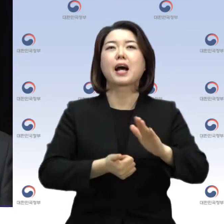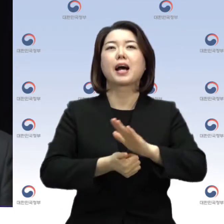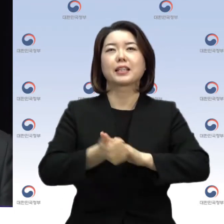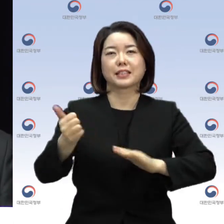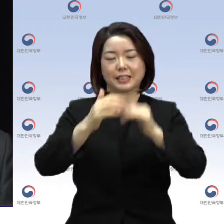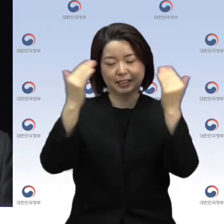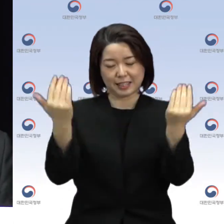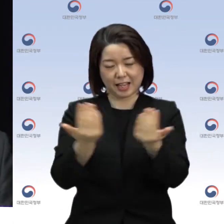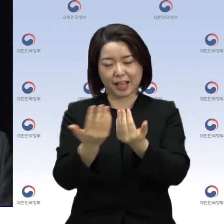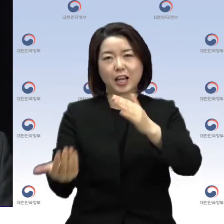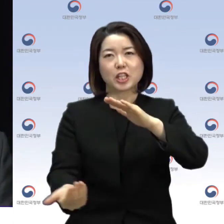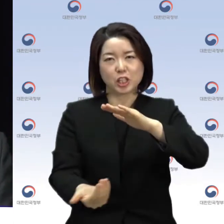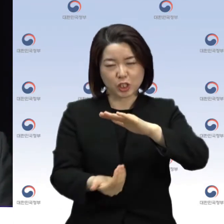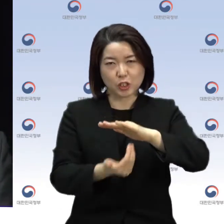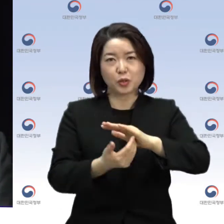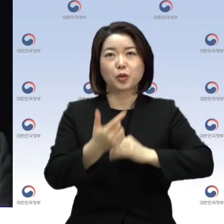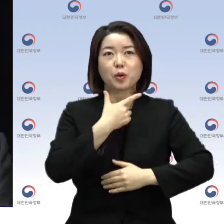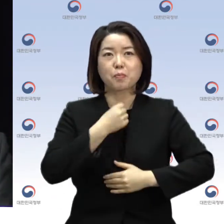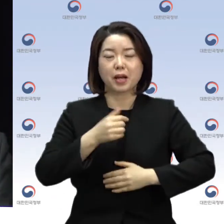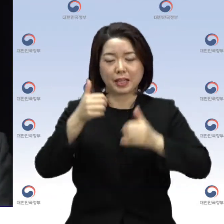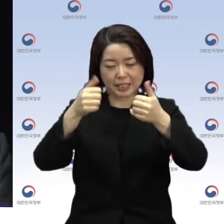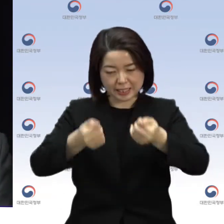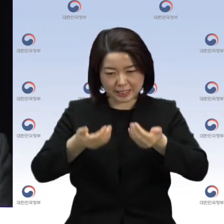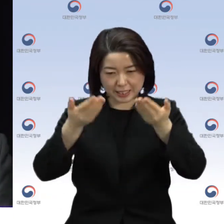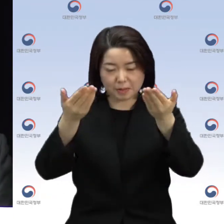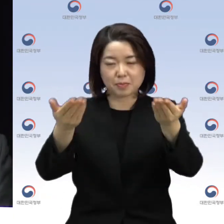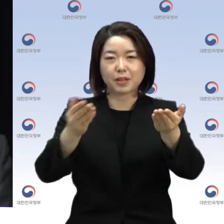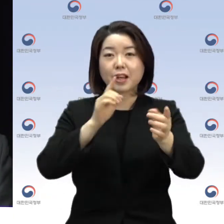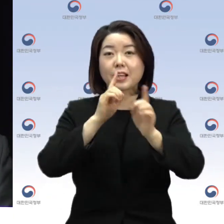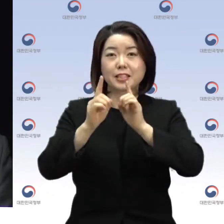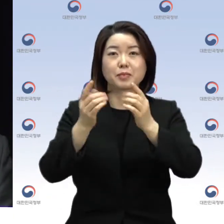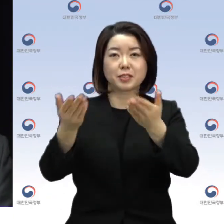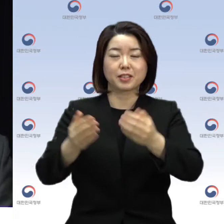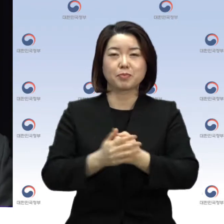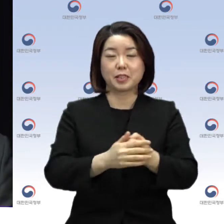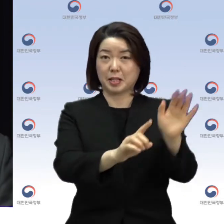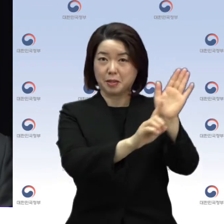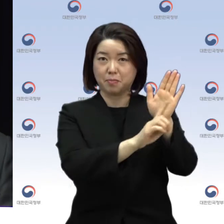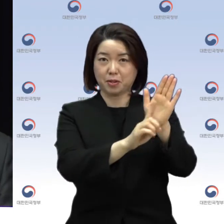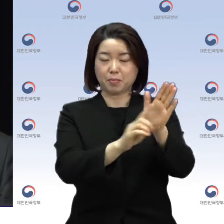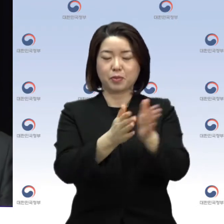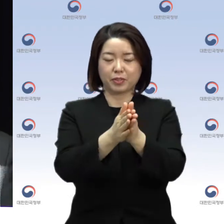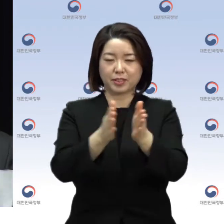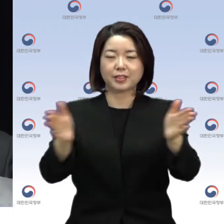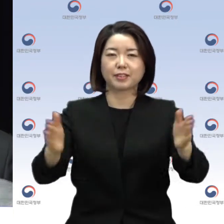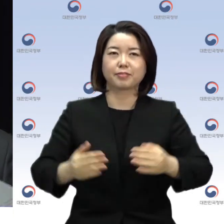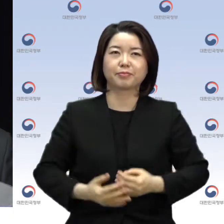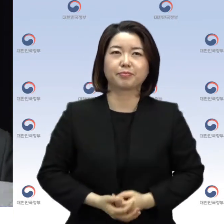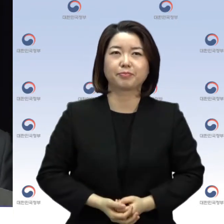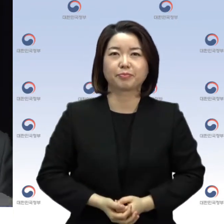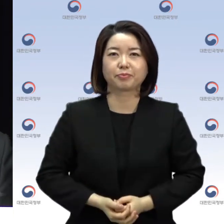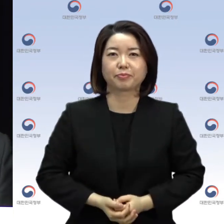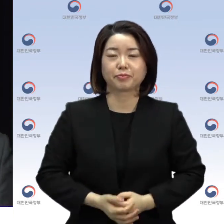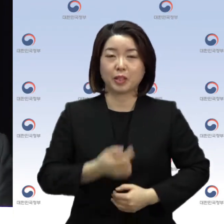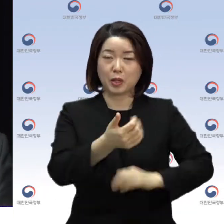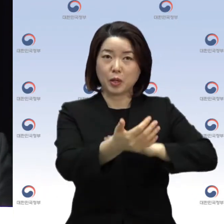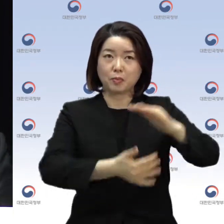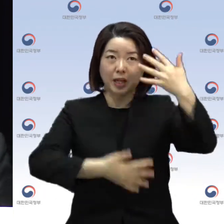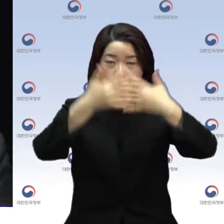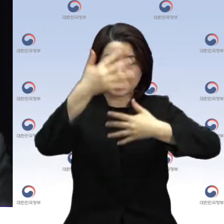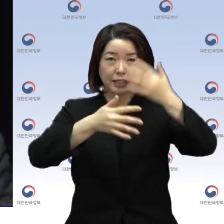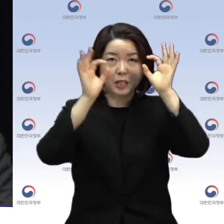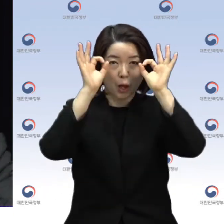것을 다 이루십사 하는 인사 말씀을 시작하러 발표를 시작하겠습니다. 아까